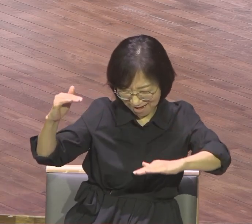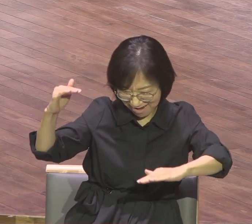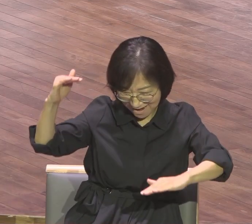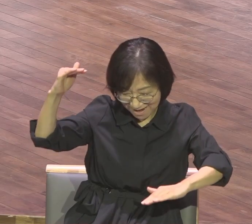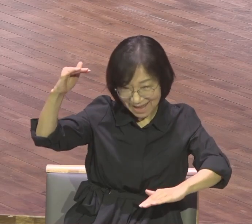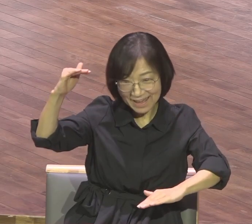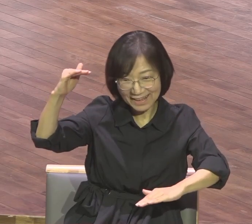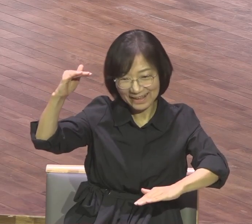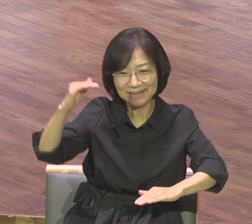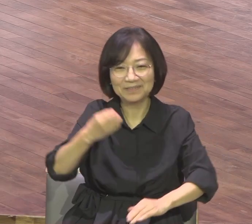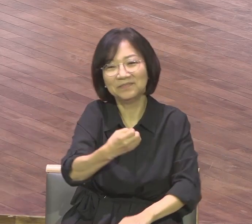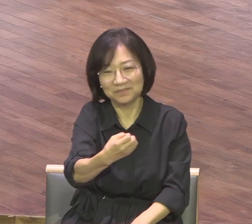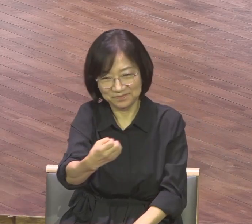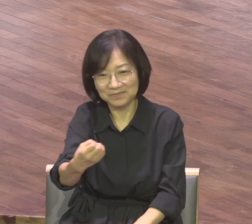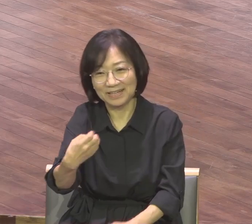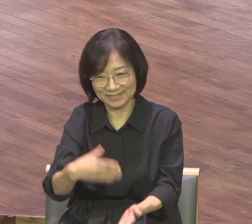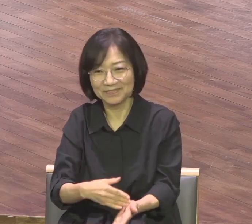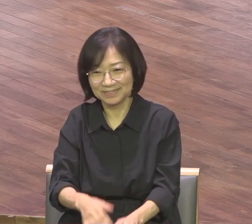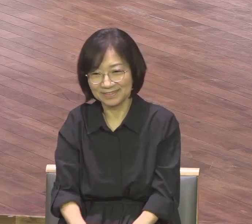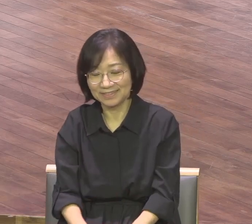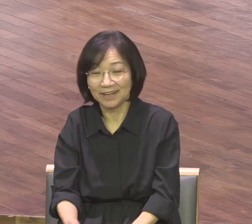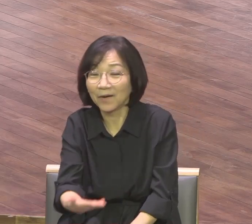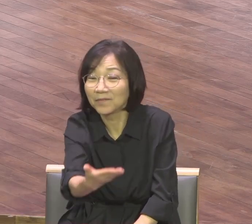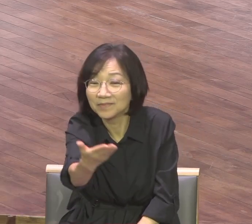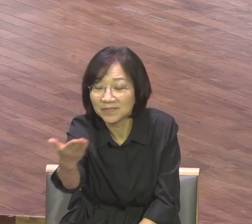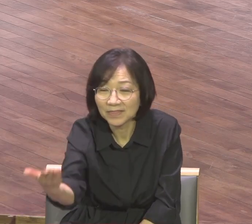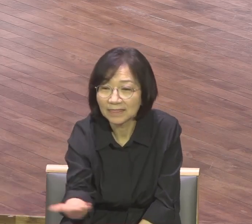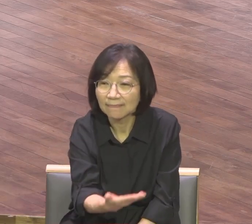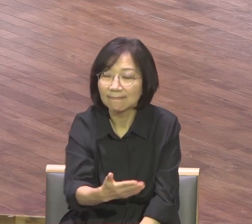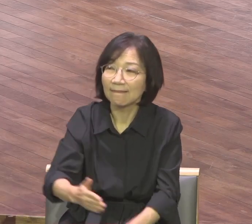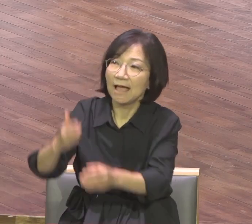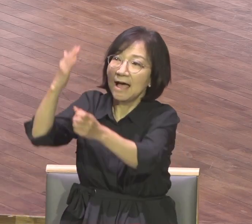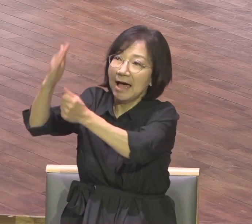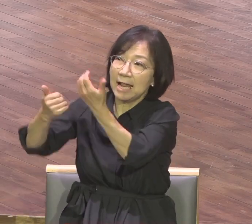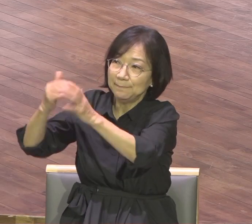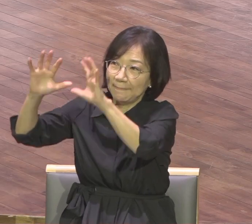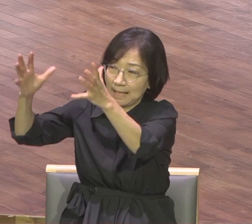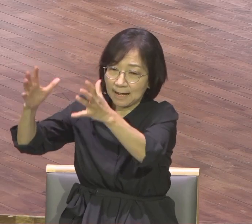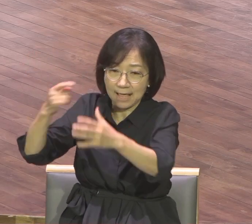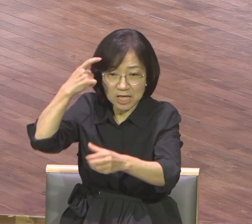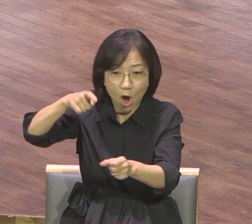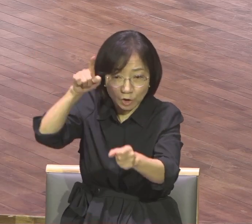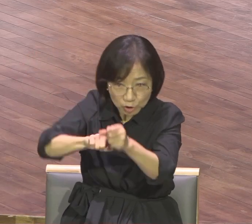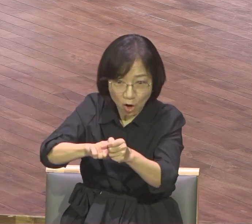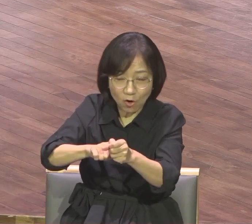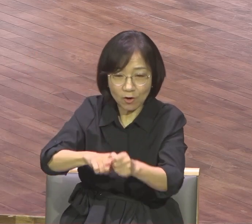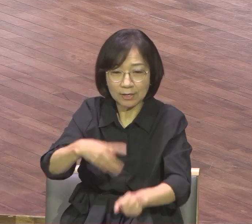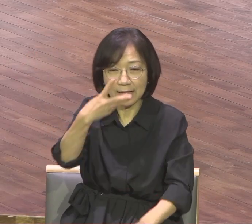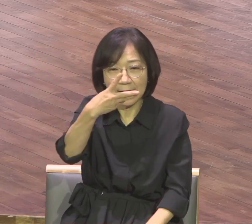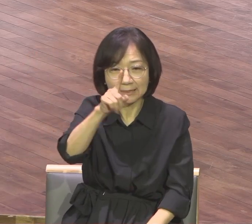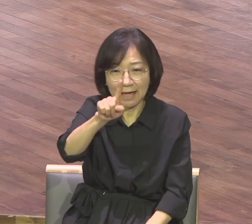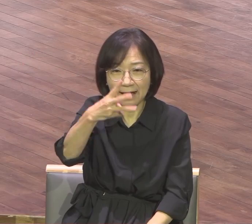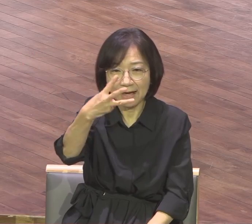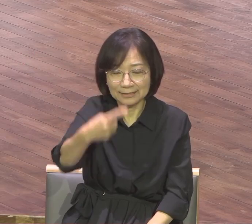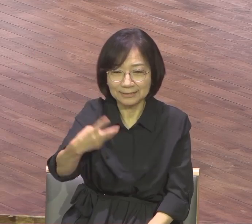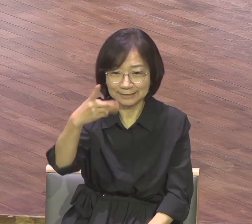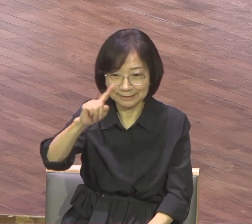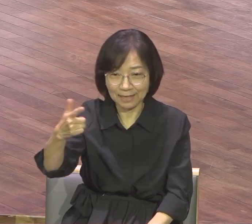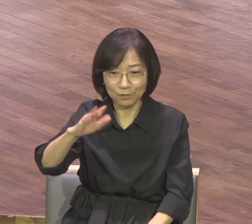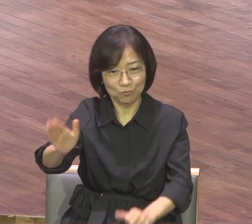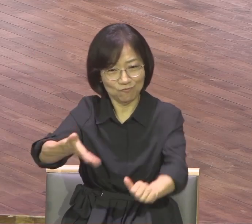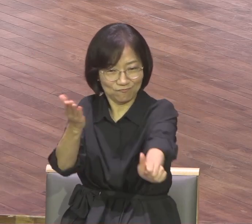영계 모든 성도들, 하나님의 나라에 영적 타르탄 되기 바랍니다. 아니, 징기스칸도